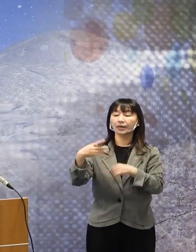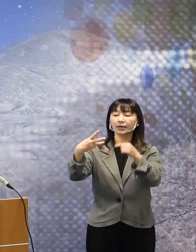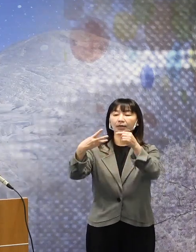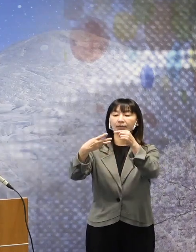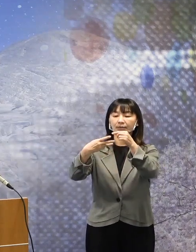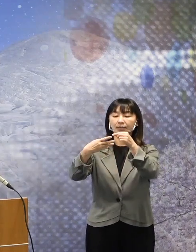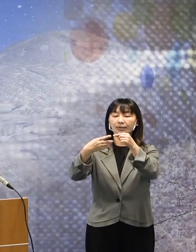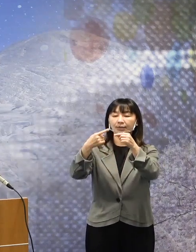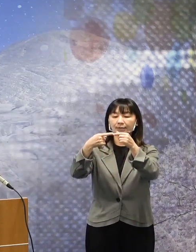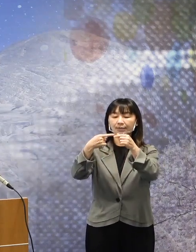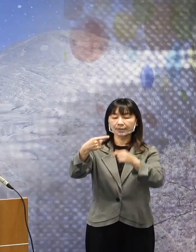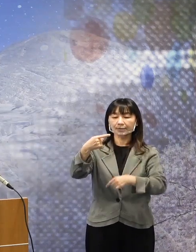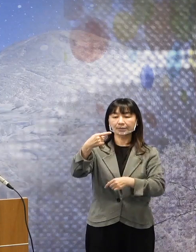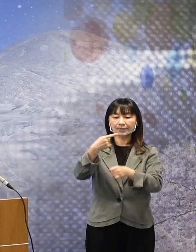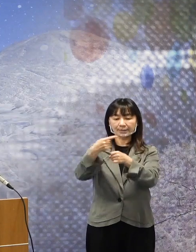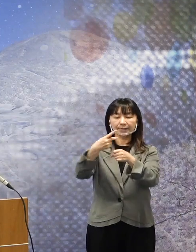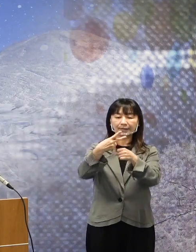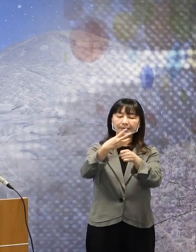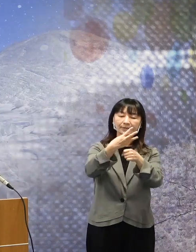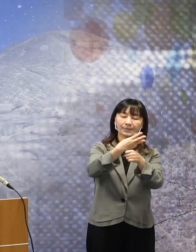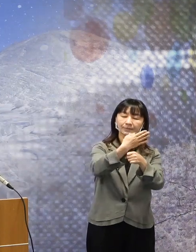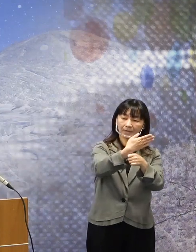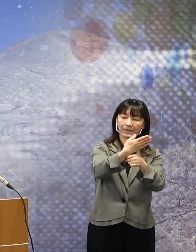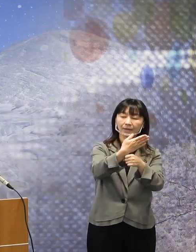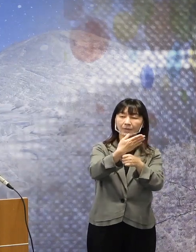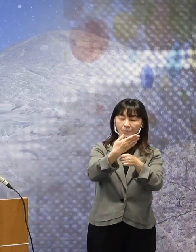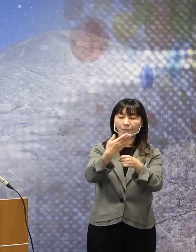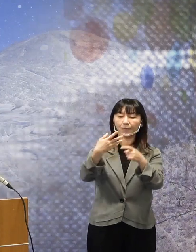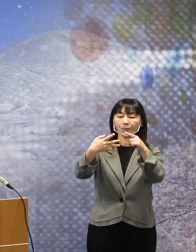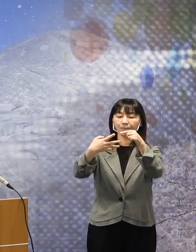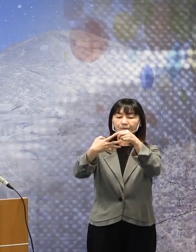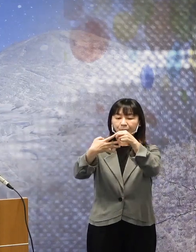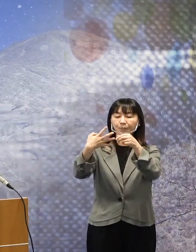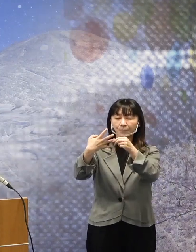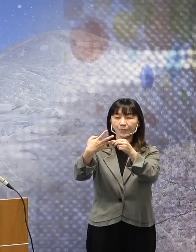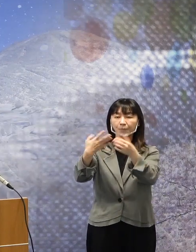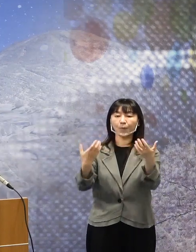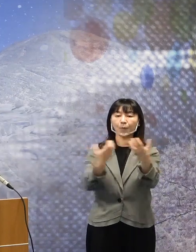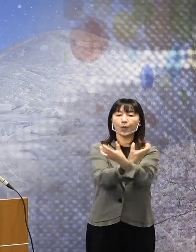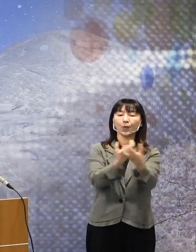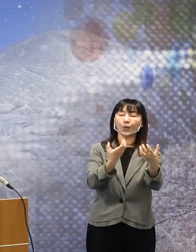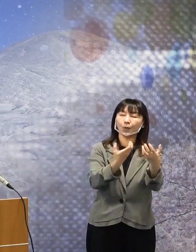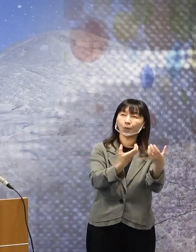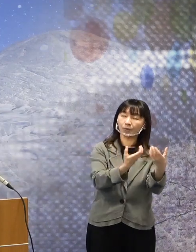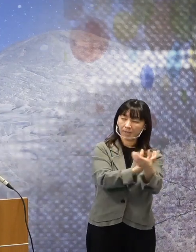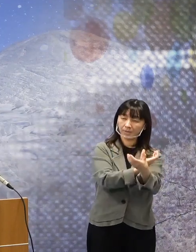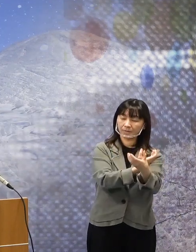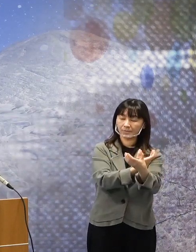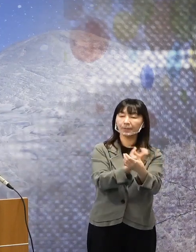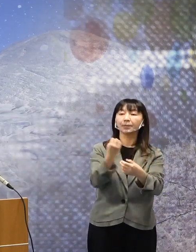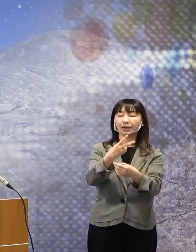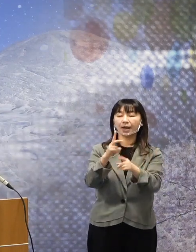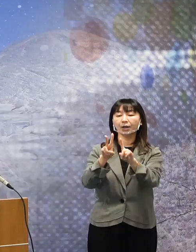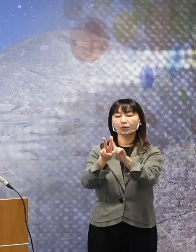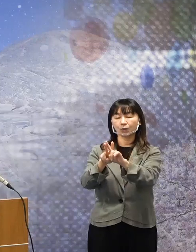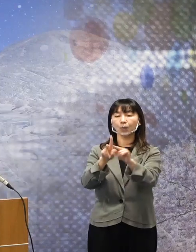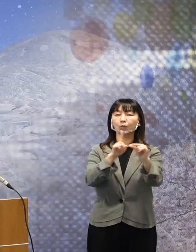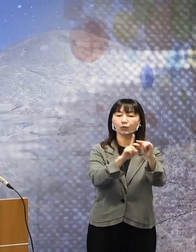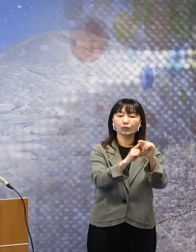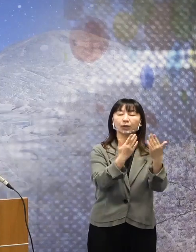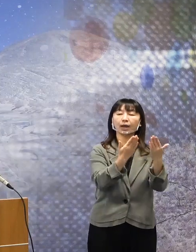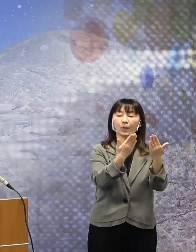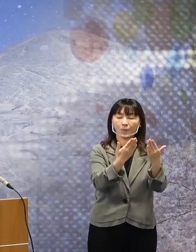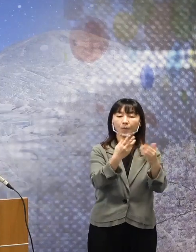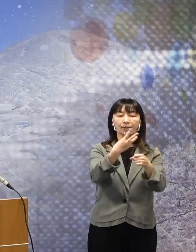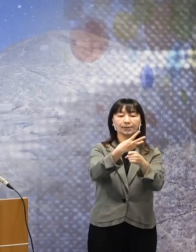お家で遠隔授業で、それを次の火曜日は交代している。当然小学校や中学校、また受験生である中